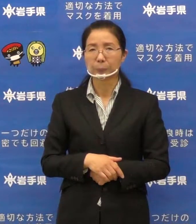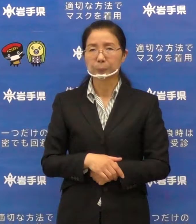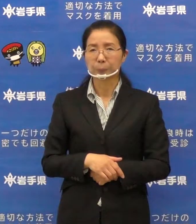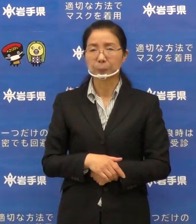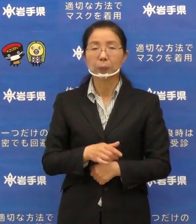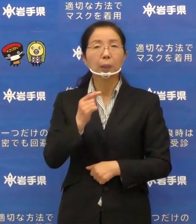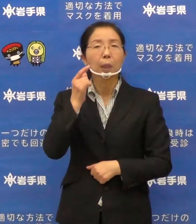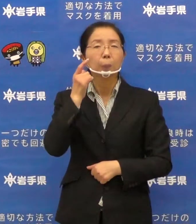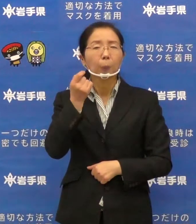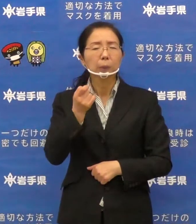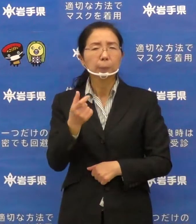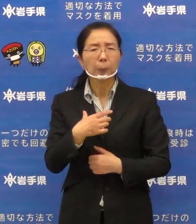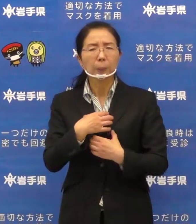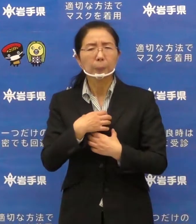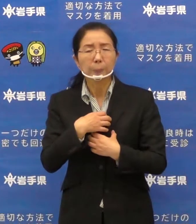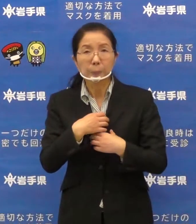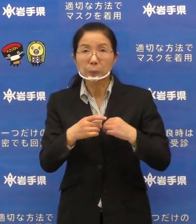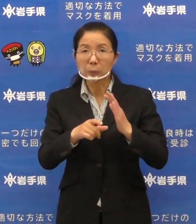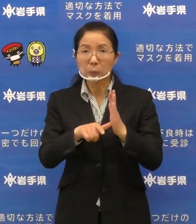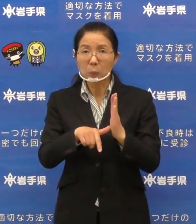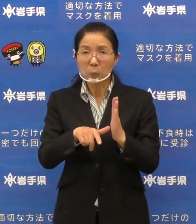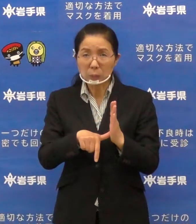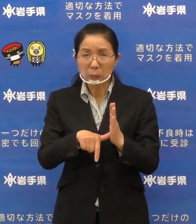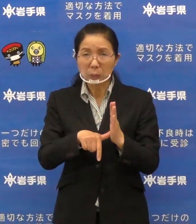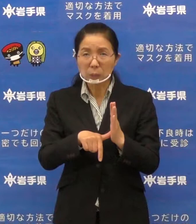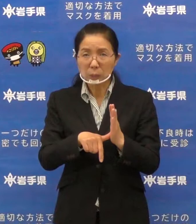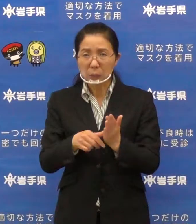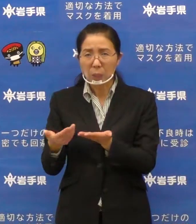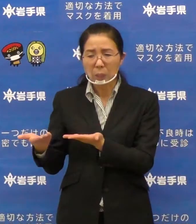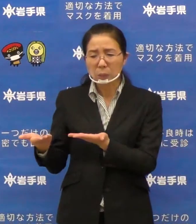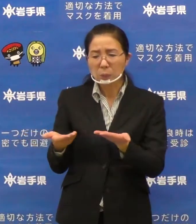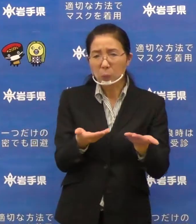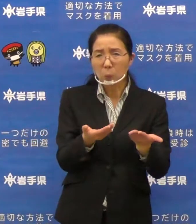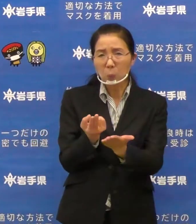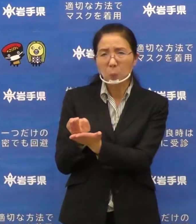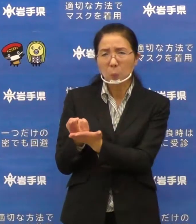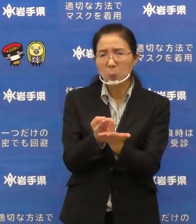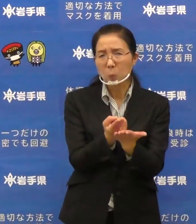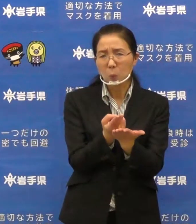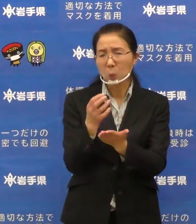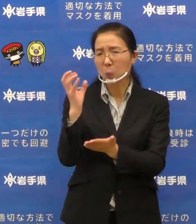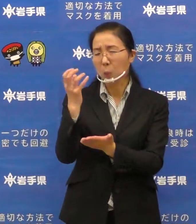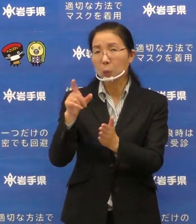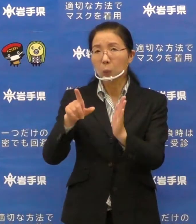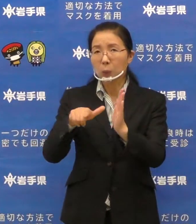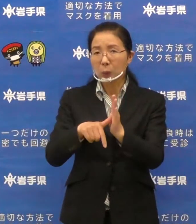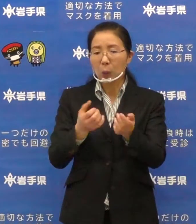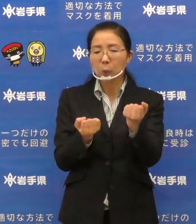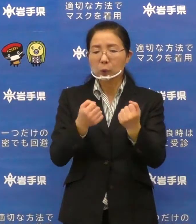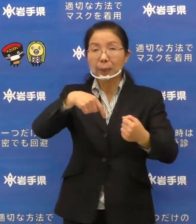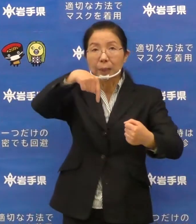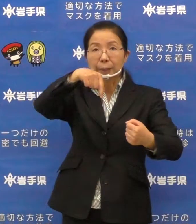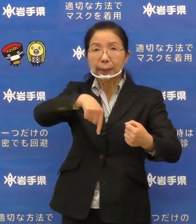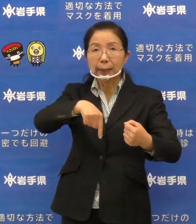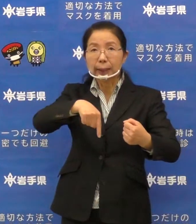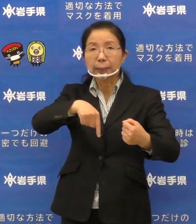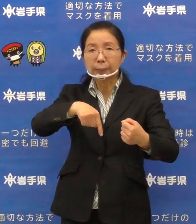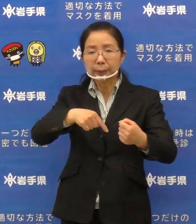いざという時のこの移送のためのこう車やその車の中に設置